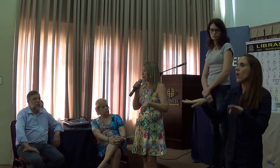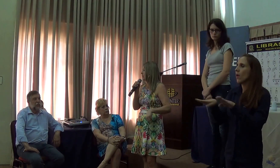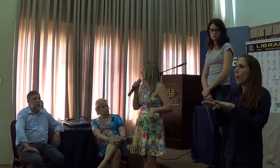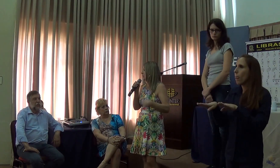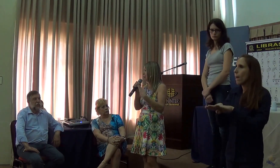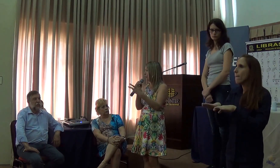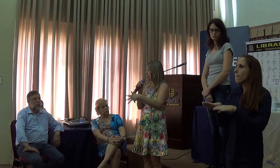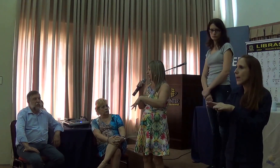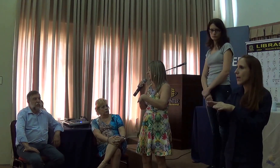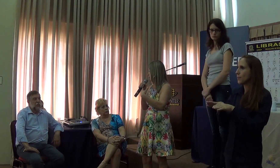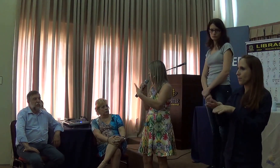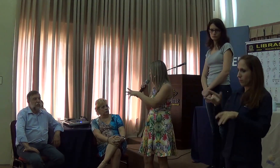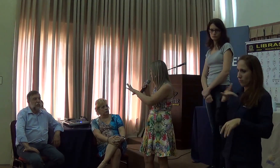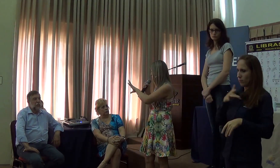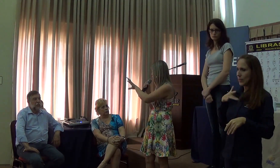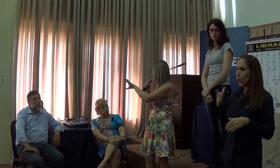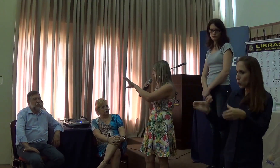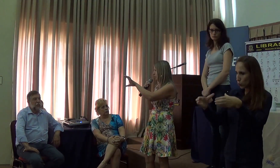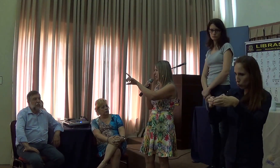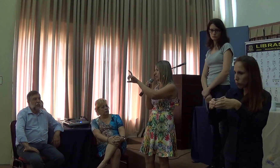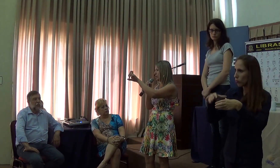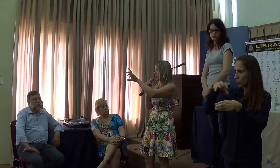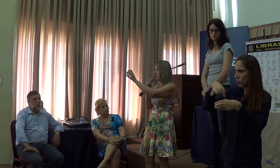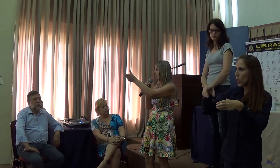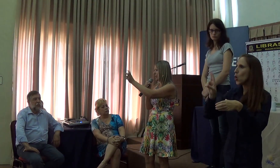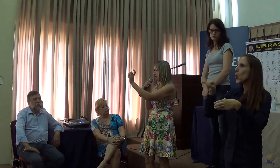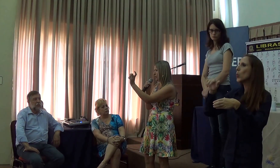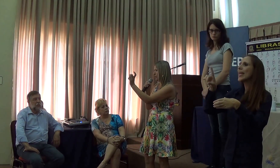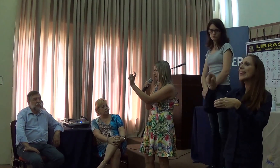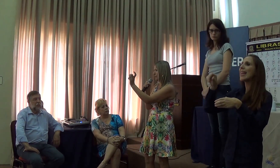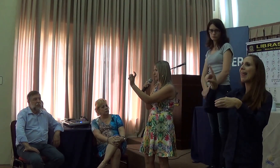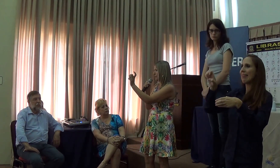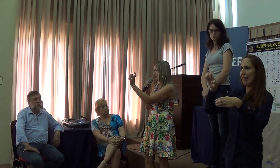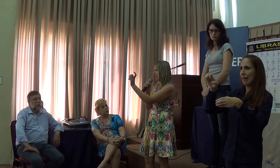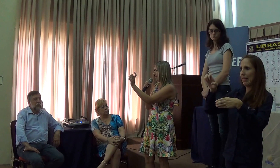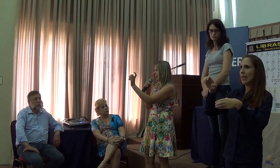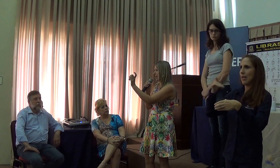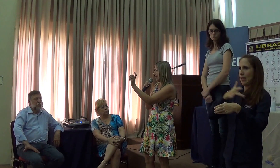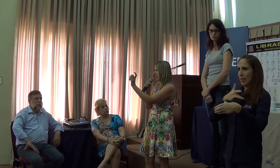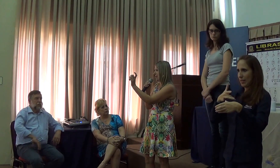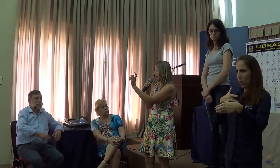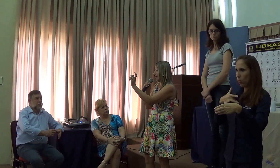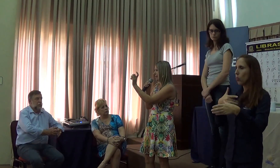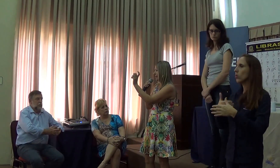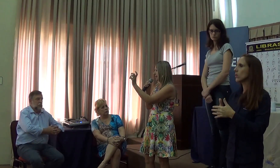unidades de saúde, eles estão com um projeto também de colocar uns... Como é que é o nome?